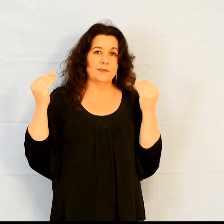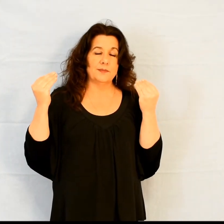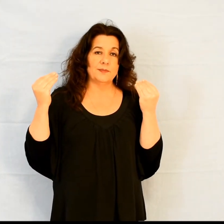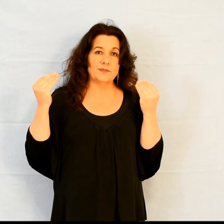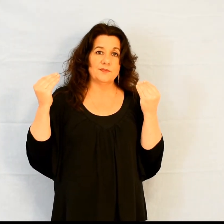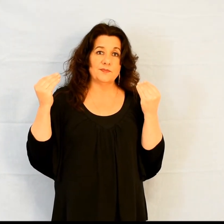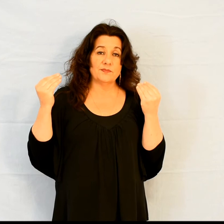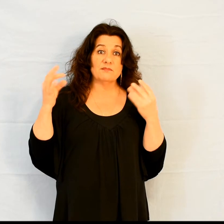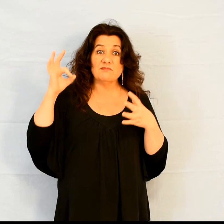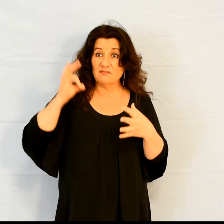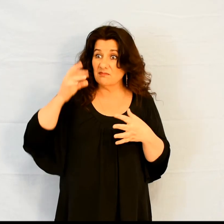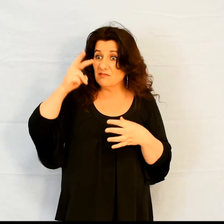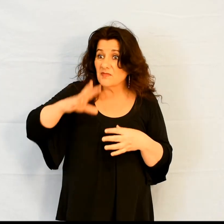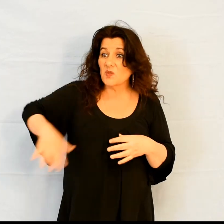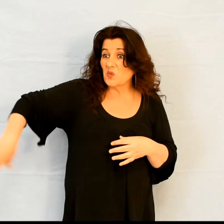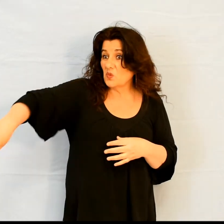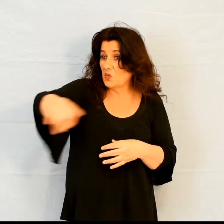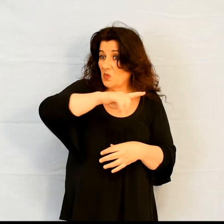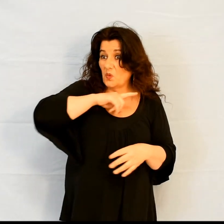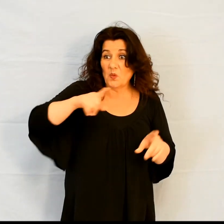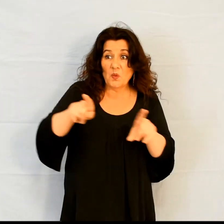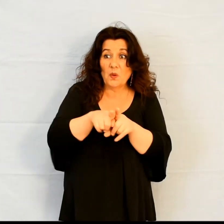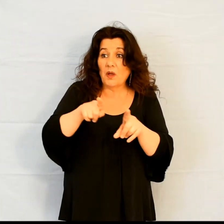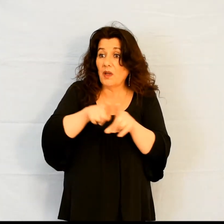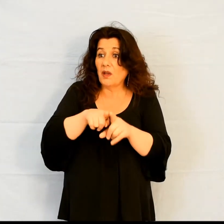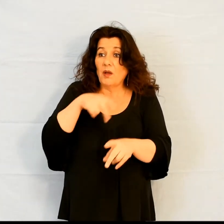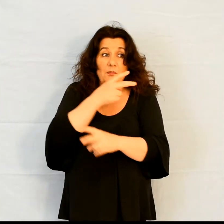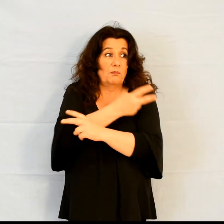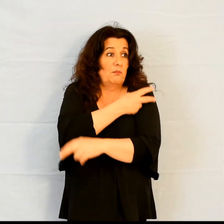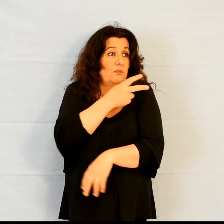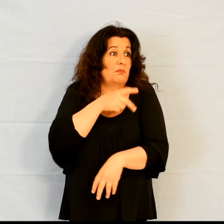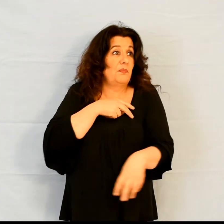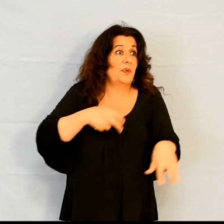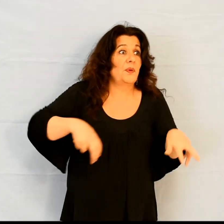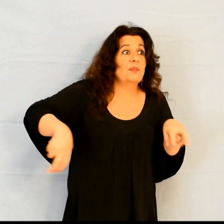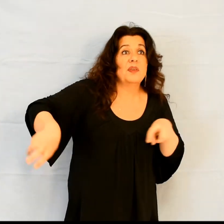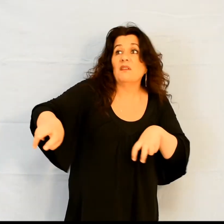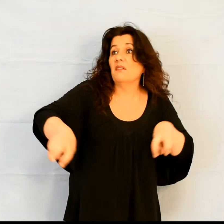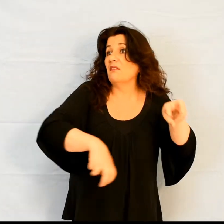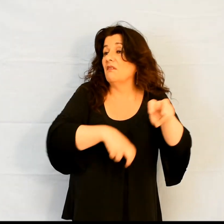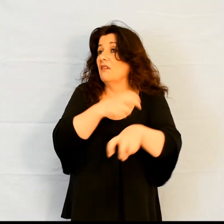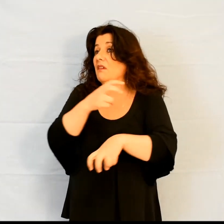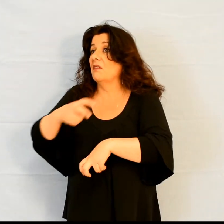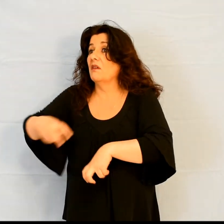Nous étions tous errants comme des brebis. Chacun suivait son propre chemin.